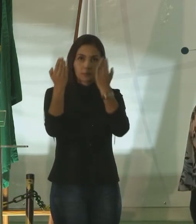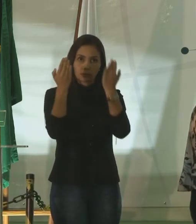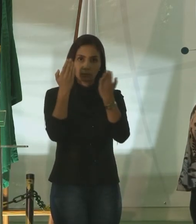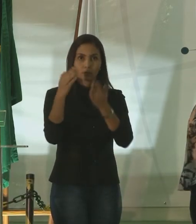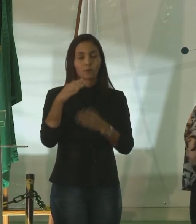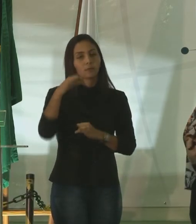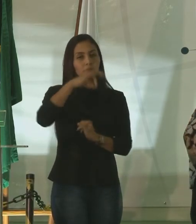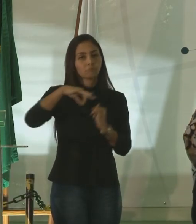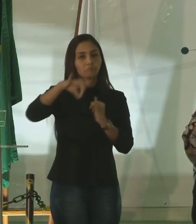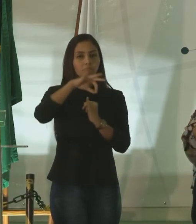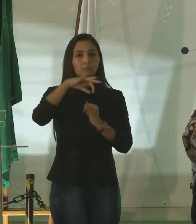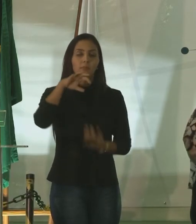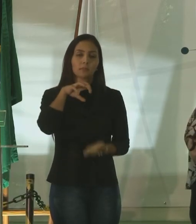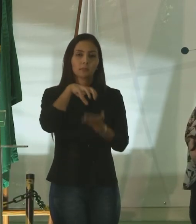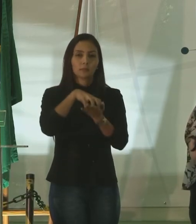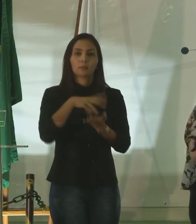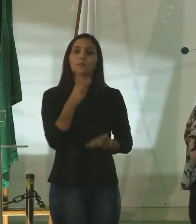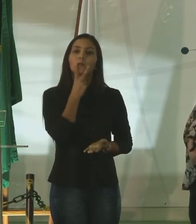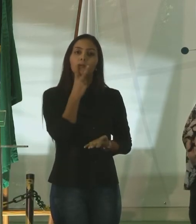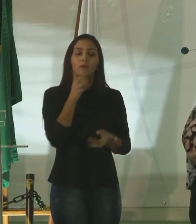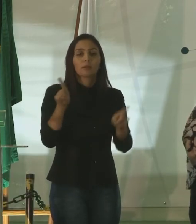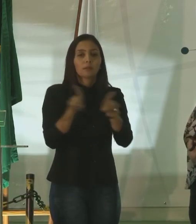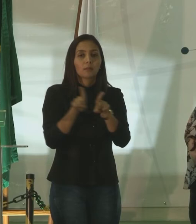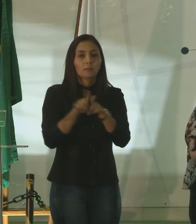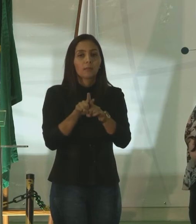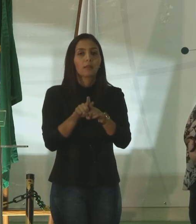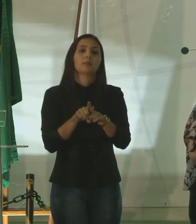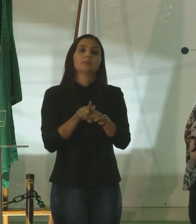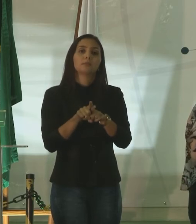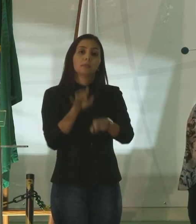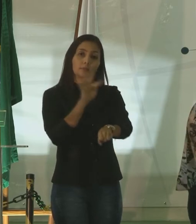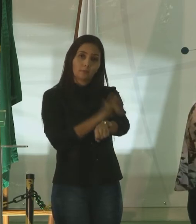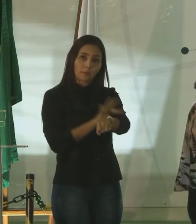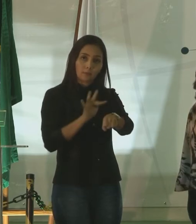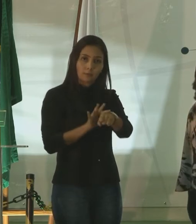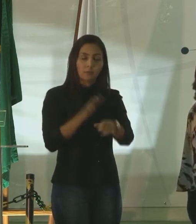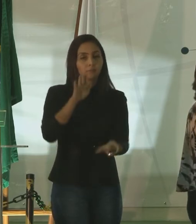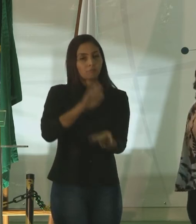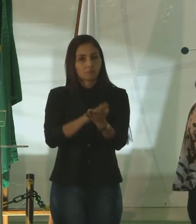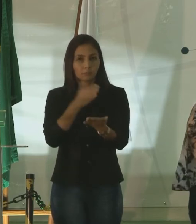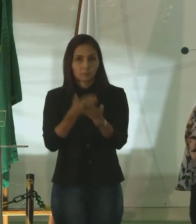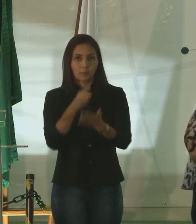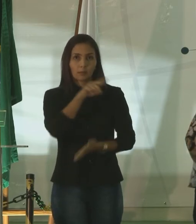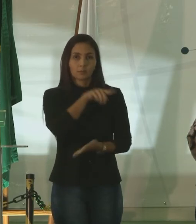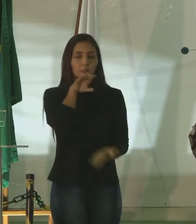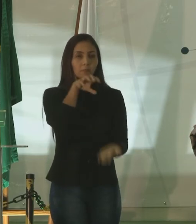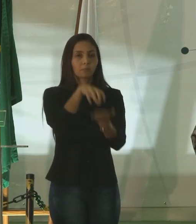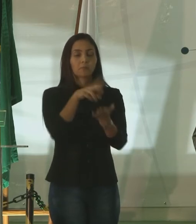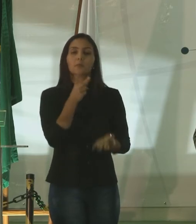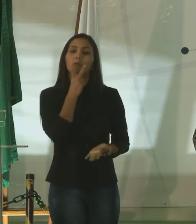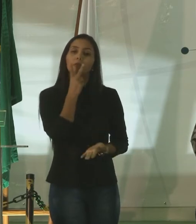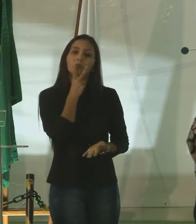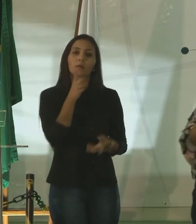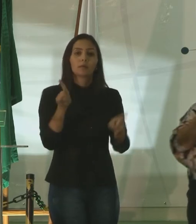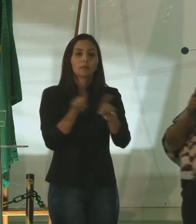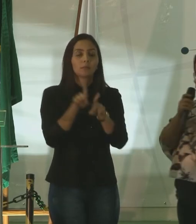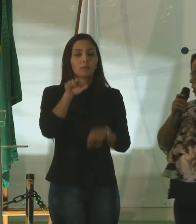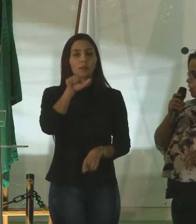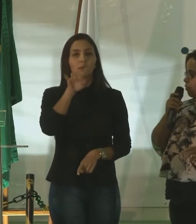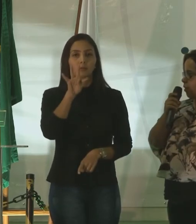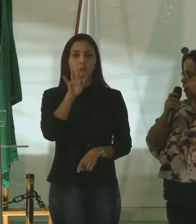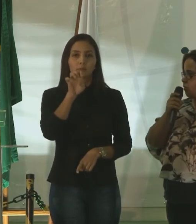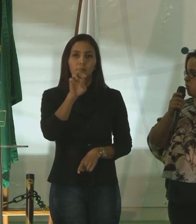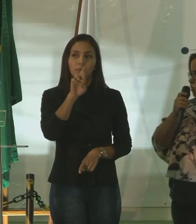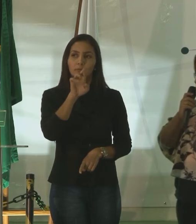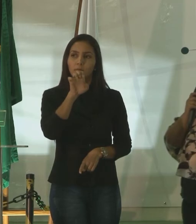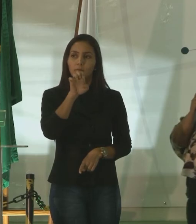Vitória, e a Terezinha, né, que se apresentou, é psicóloga do IFES de Vitória. É uma construção que a gente tem feito ao longo desse